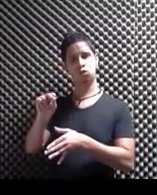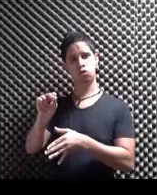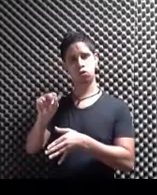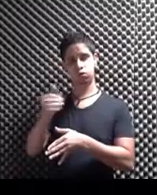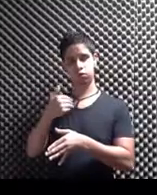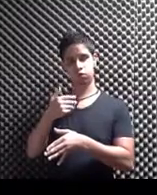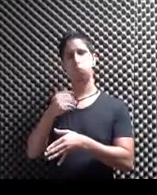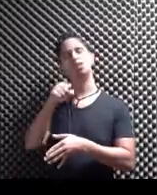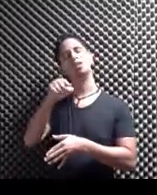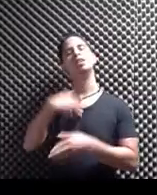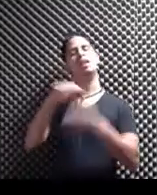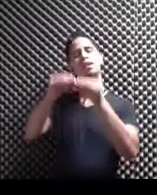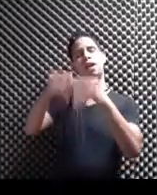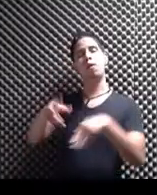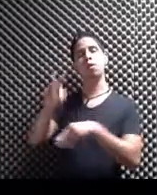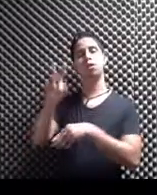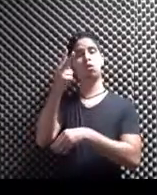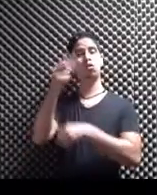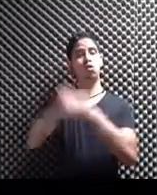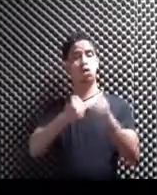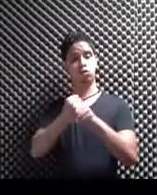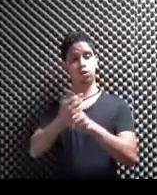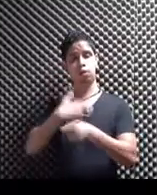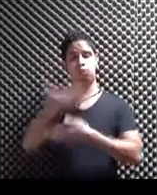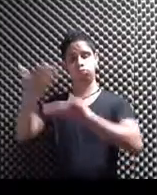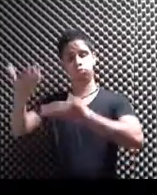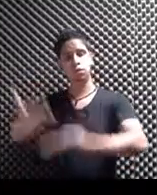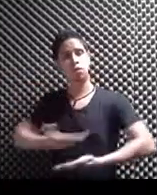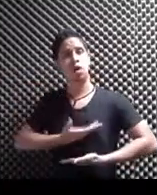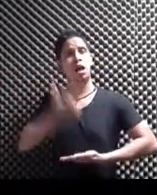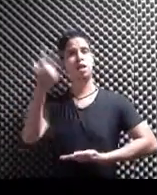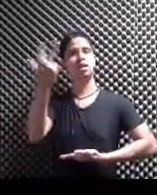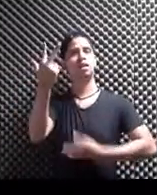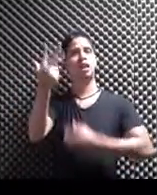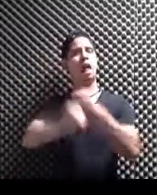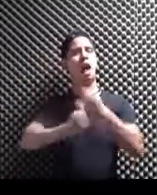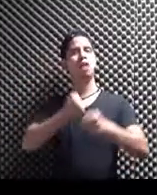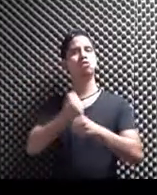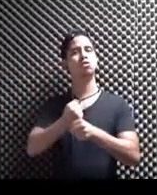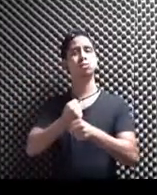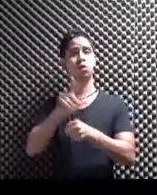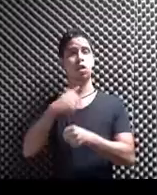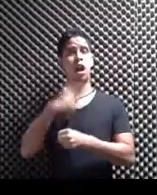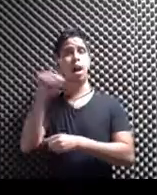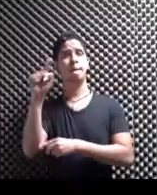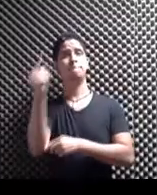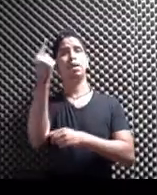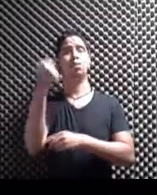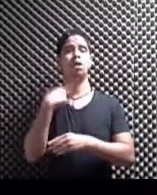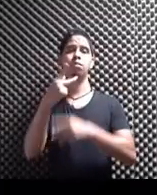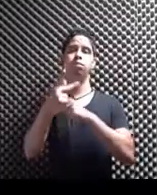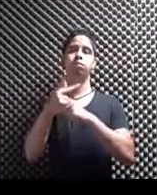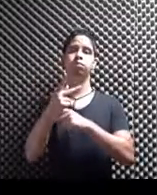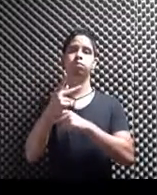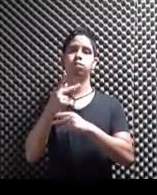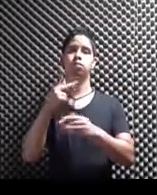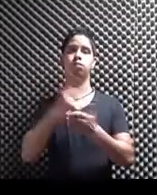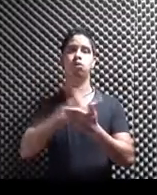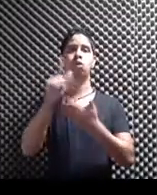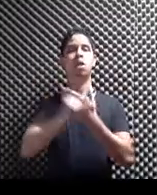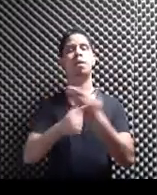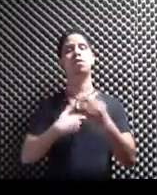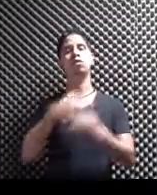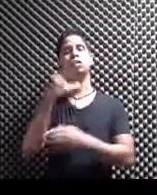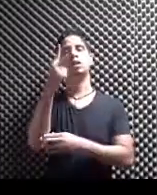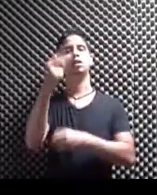Se acabó. El segundo año. O sea, que estamos recibiendo el tercero. Exacto. Exacto. Hoy es el primer programa de un tercer año. Es que eso hoy